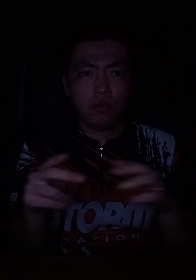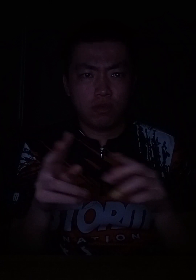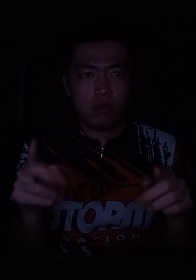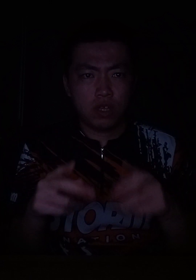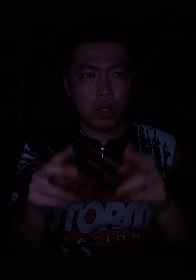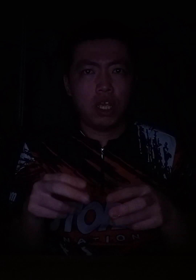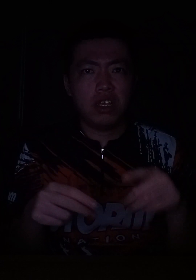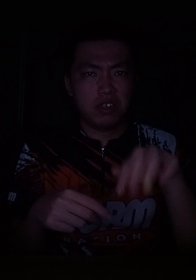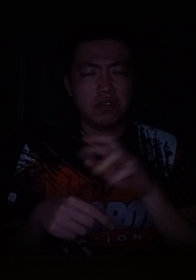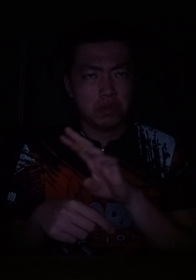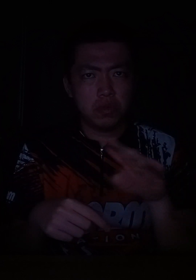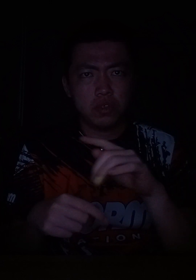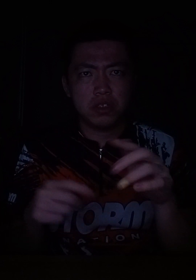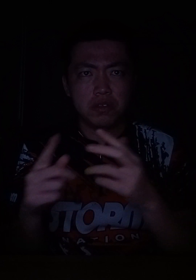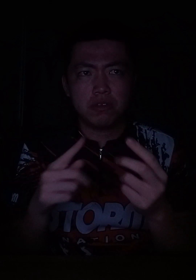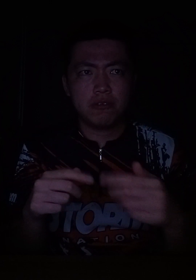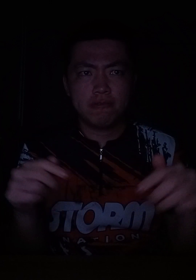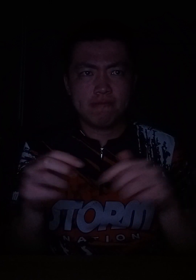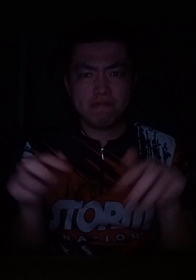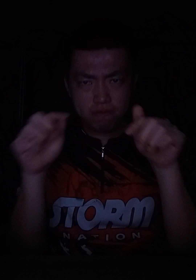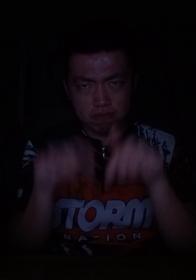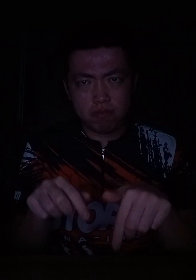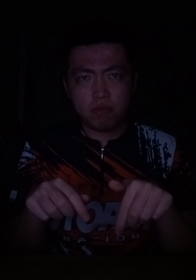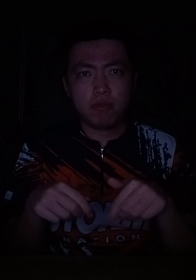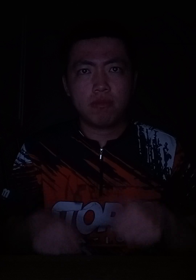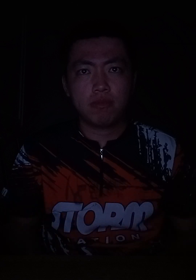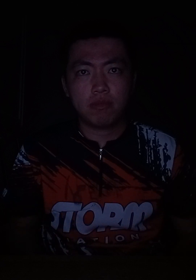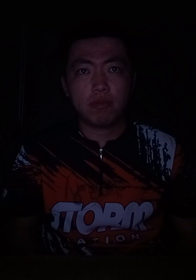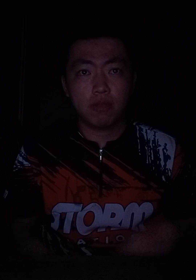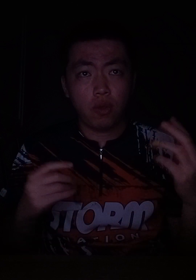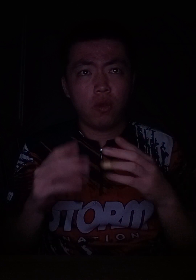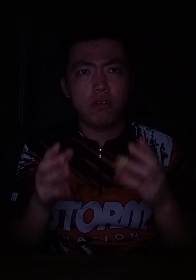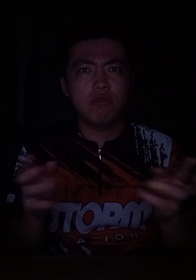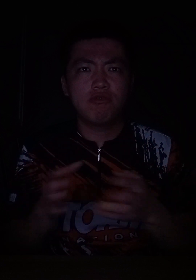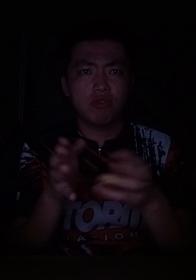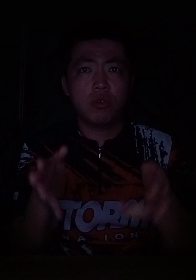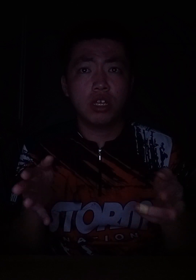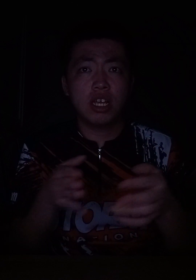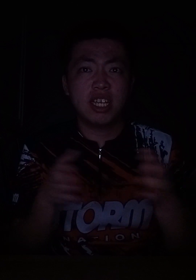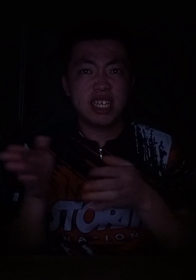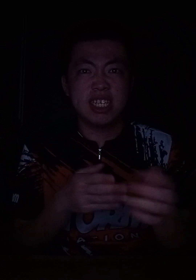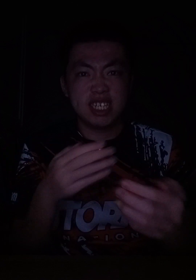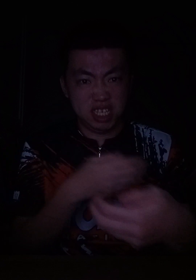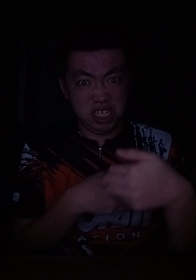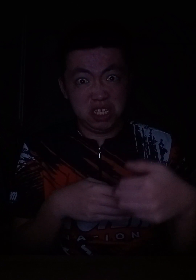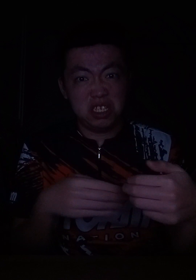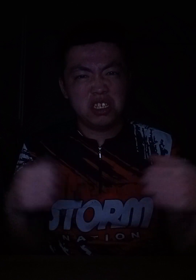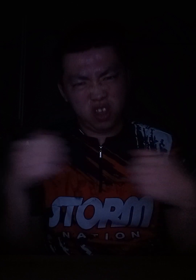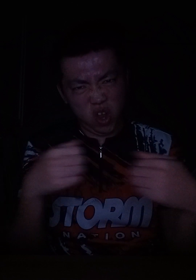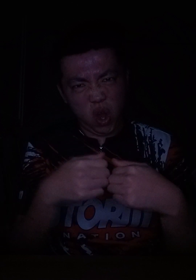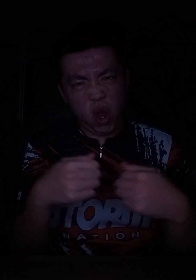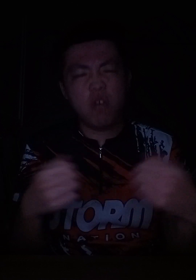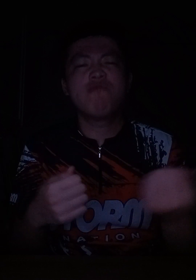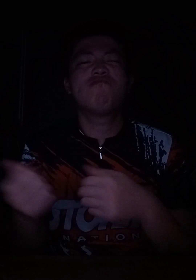선로에 40대로 보이는 남성이 뛰어들었습니다. 남성은 구로역 쪽에서 달려오던 KTX 열차에 치여 그 자리에서